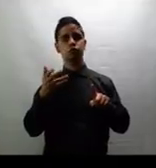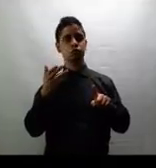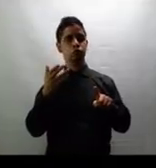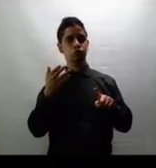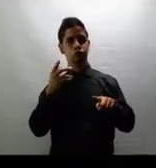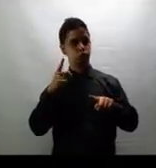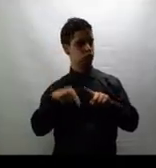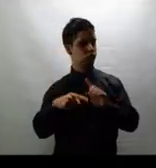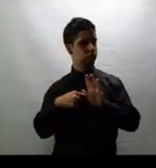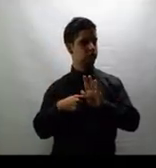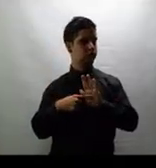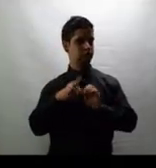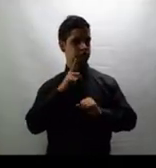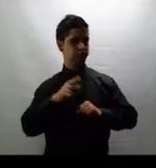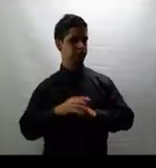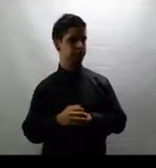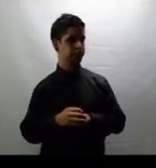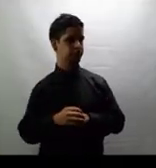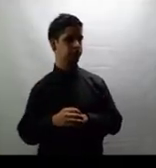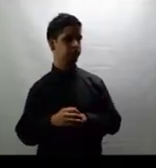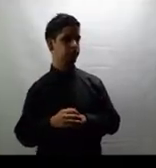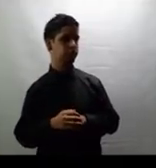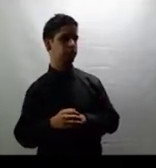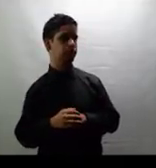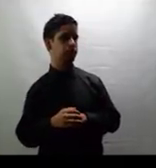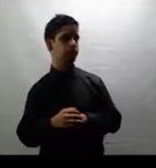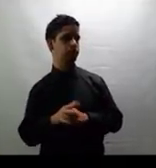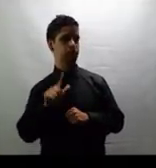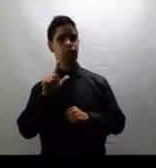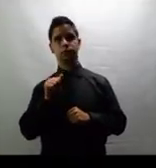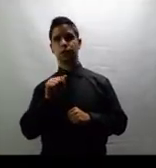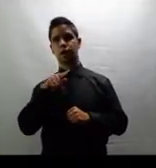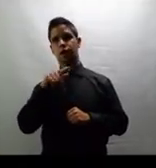den la pava es pluma